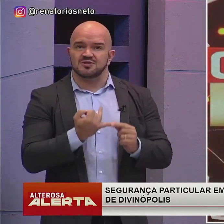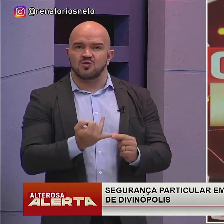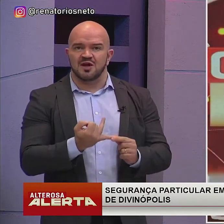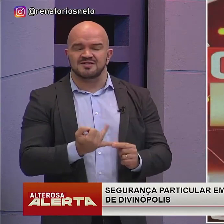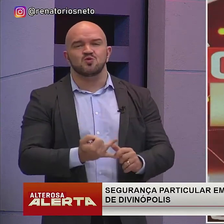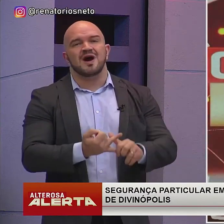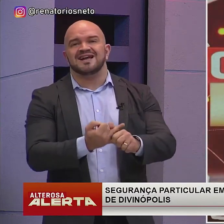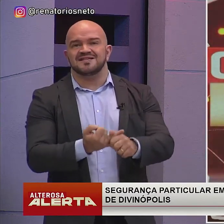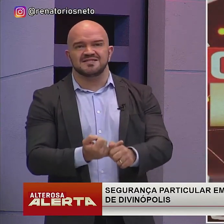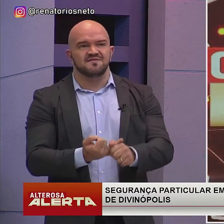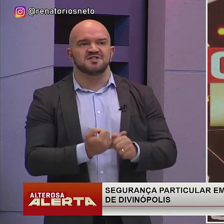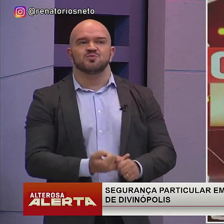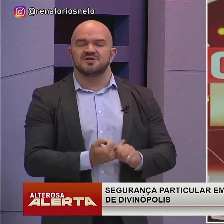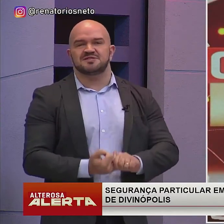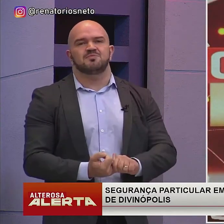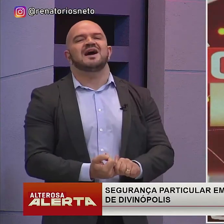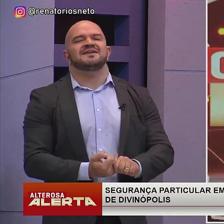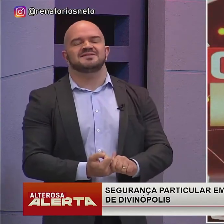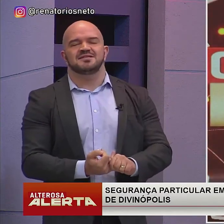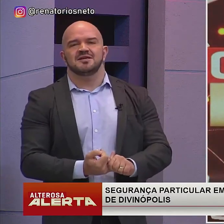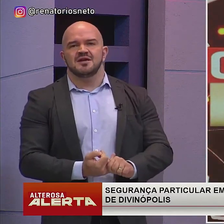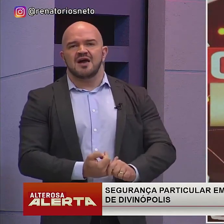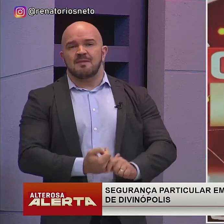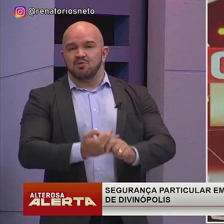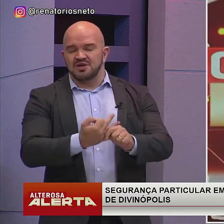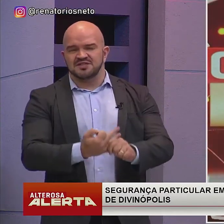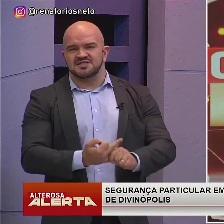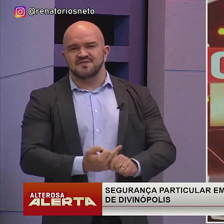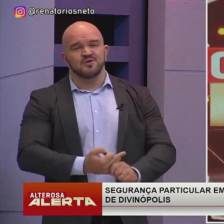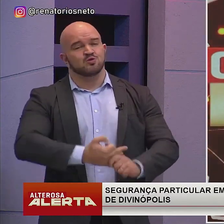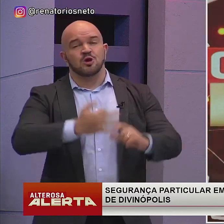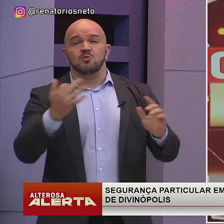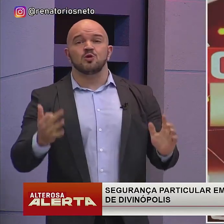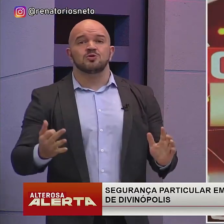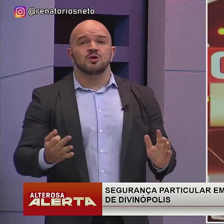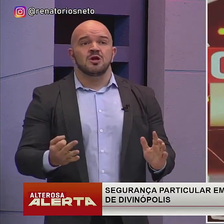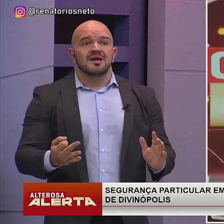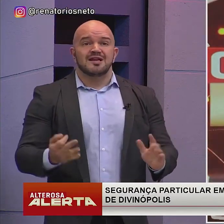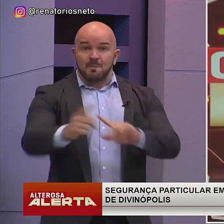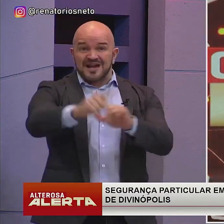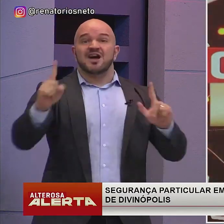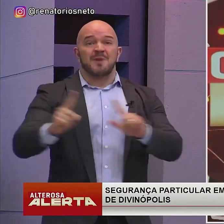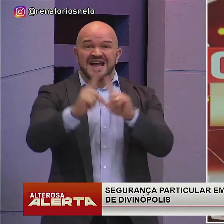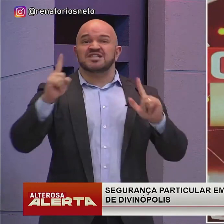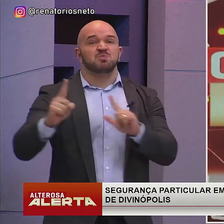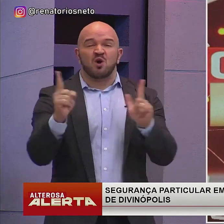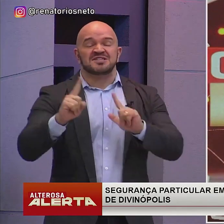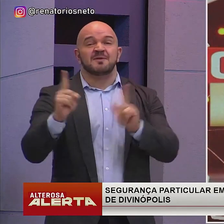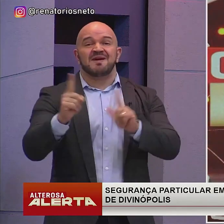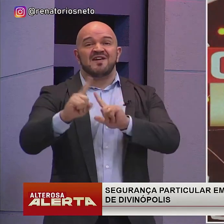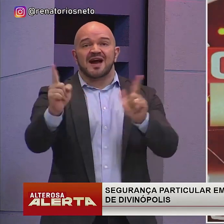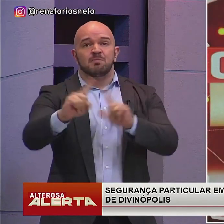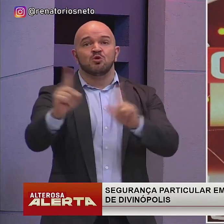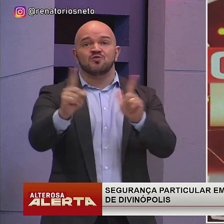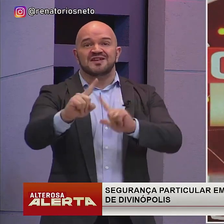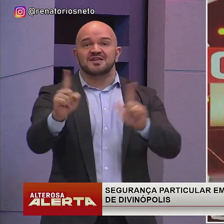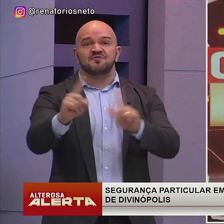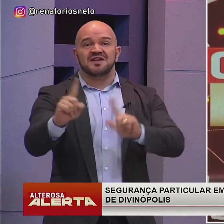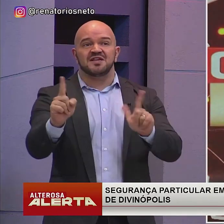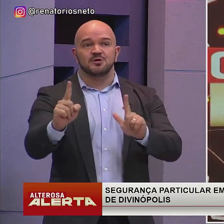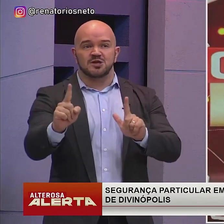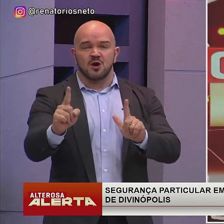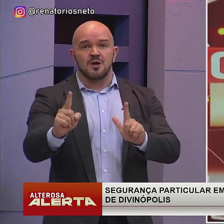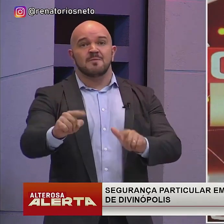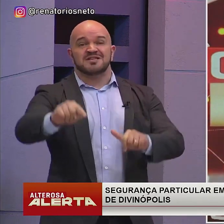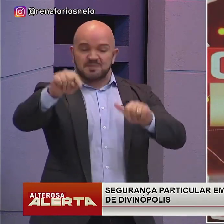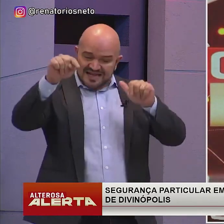ruas, nas escolas, guardas civis municipais, a polícia civil, todo mundo. Não para dar uma resposta para vagabundo fazendo